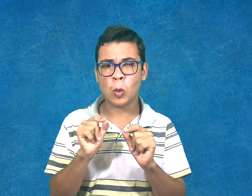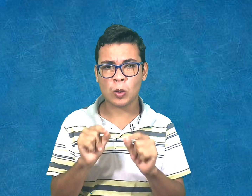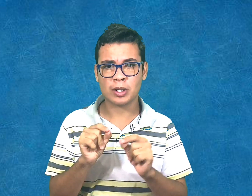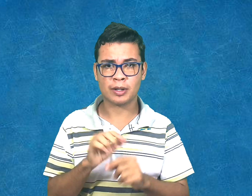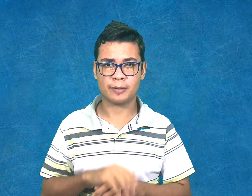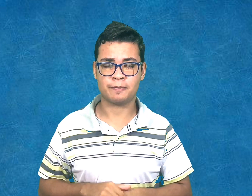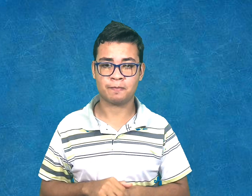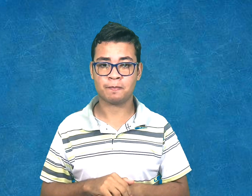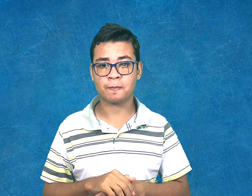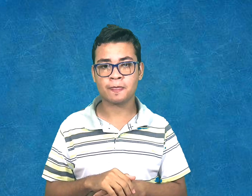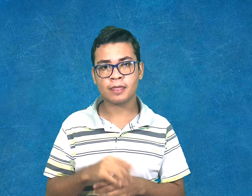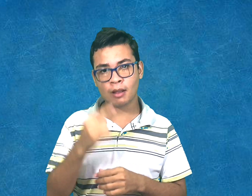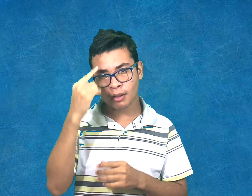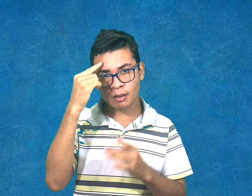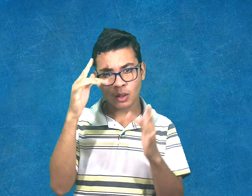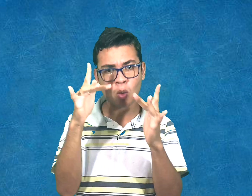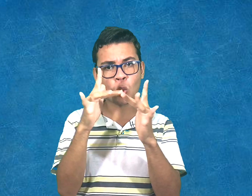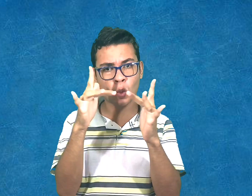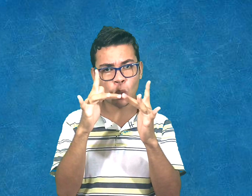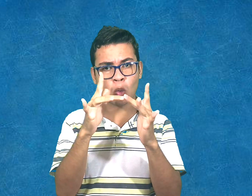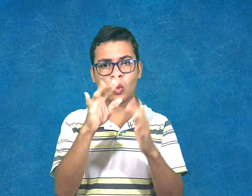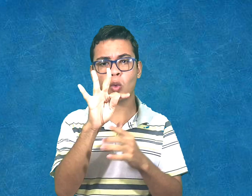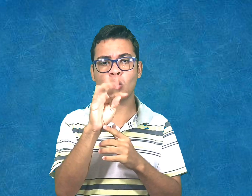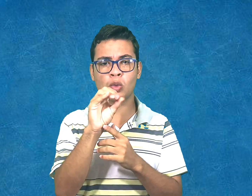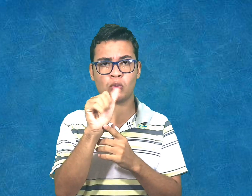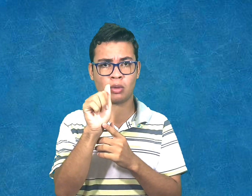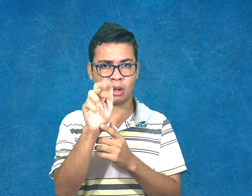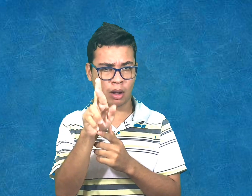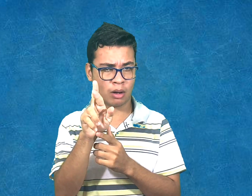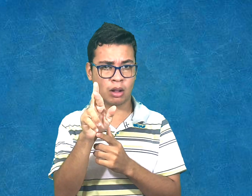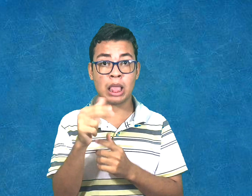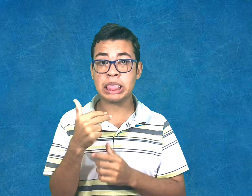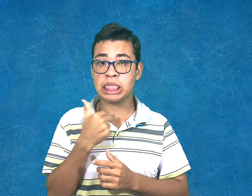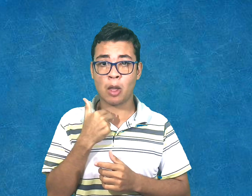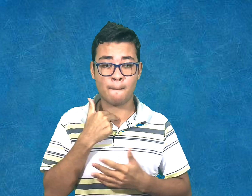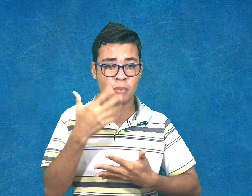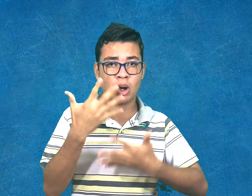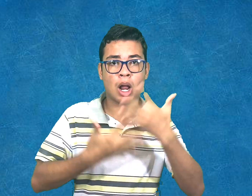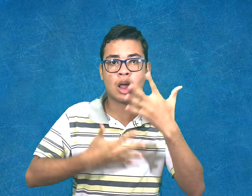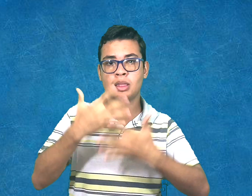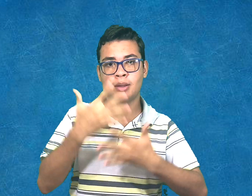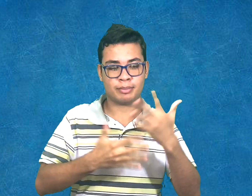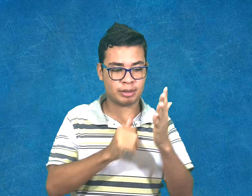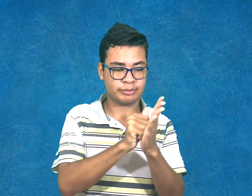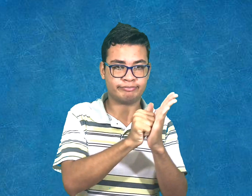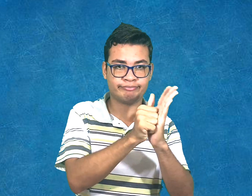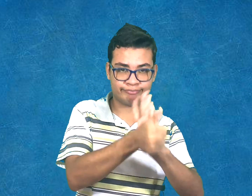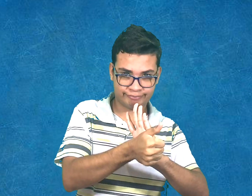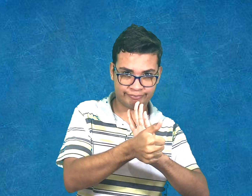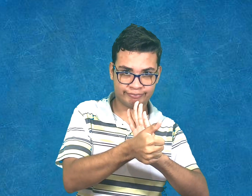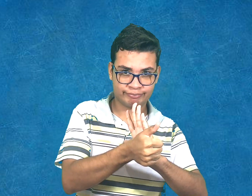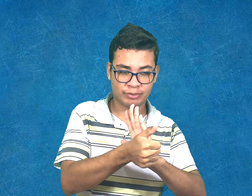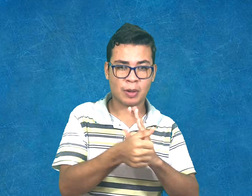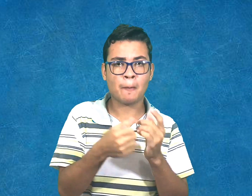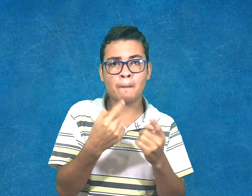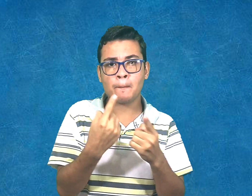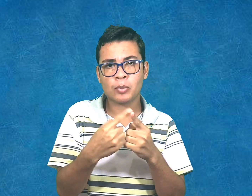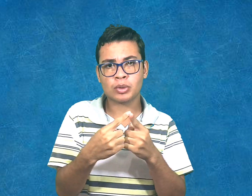Então, o símbolo de tocar, ele não pode atrapalhar a configuração de mão. Em